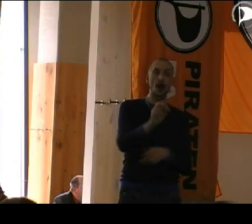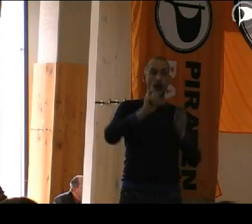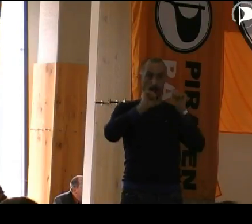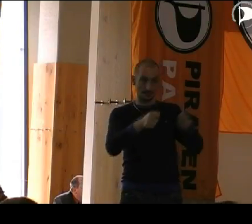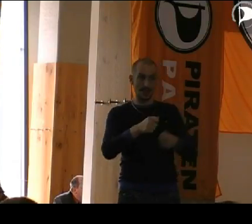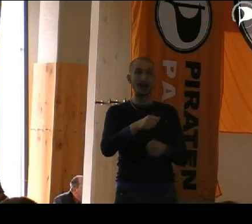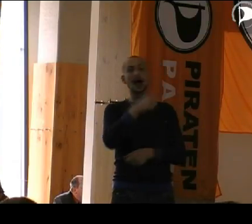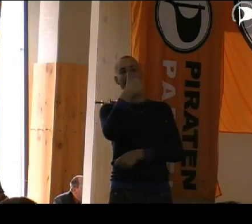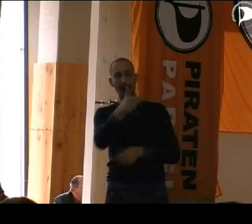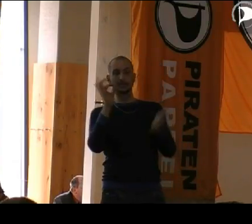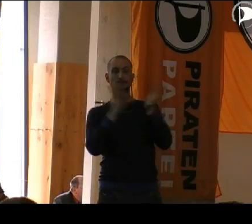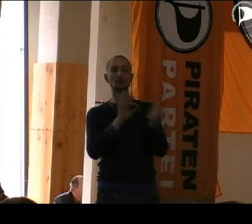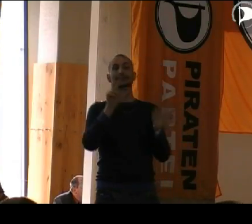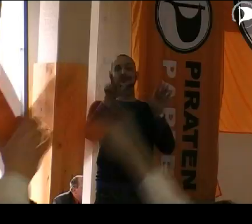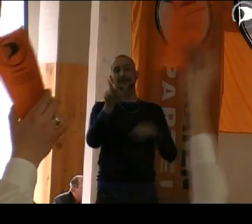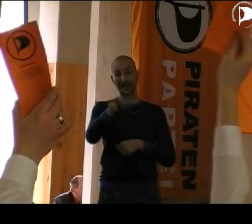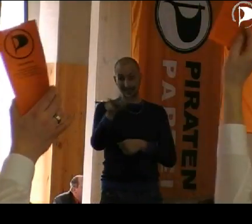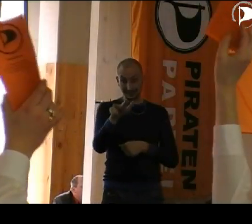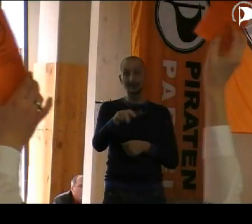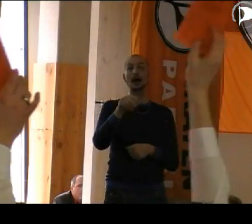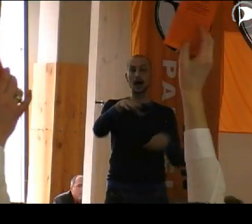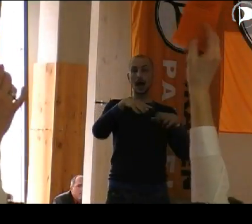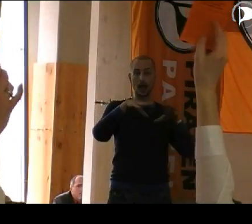1.13 angenommen wird